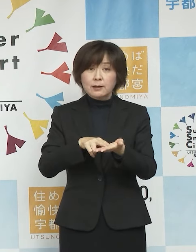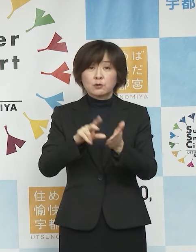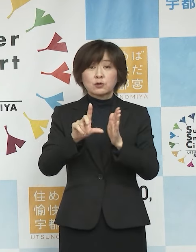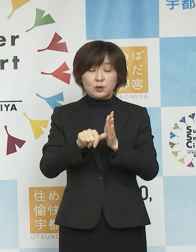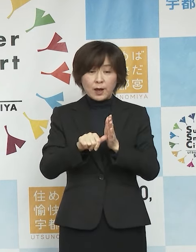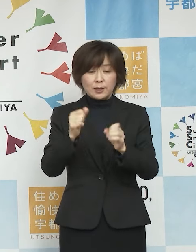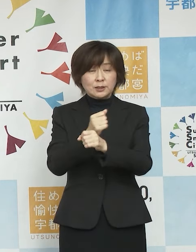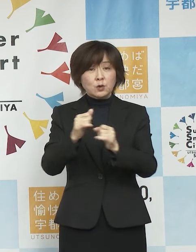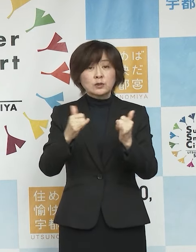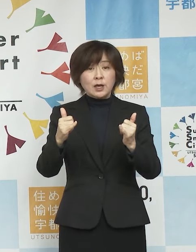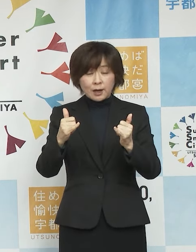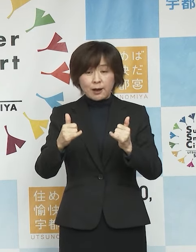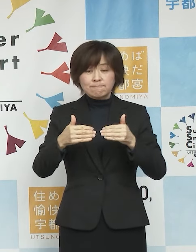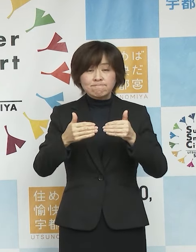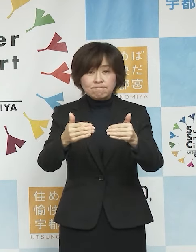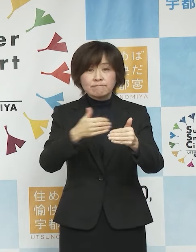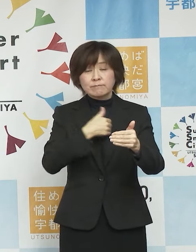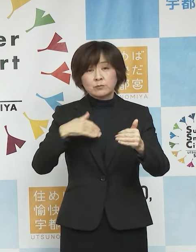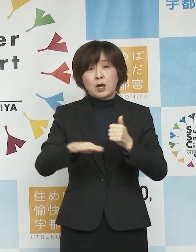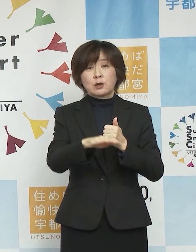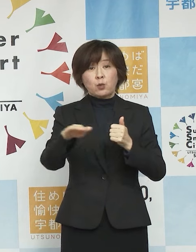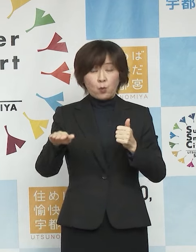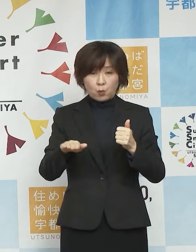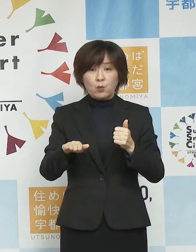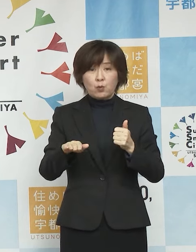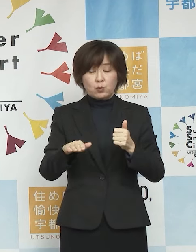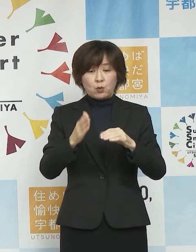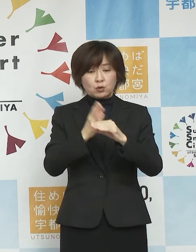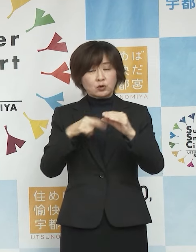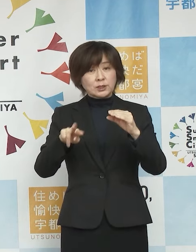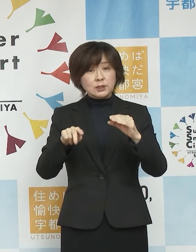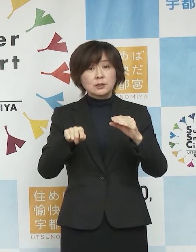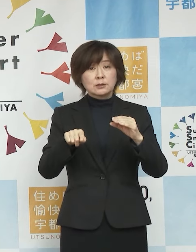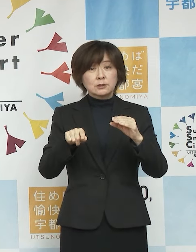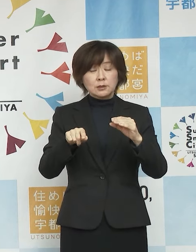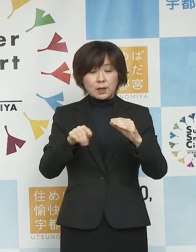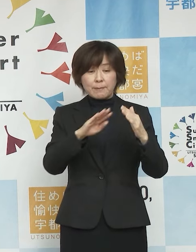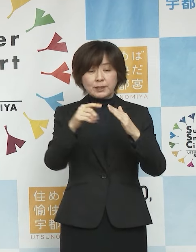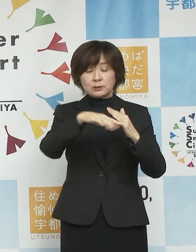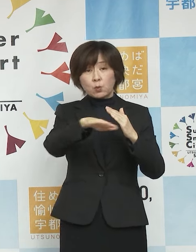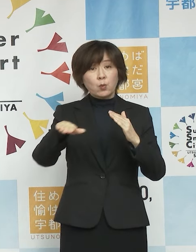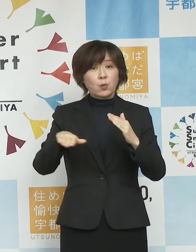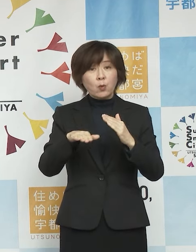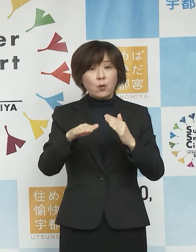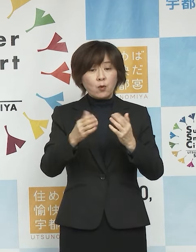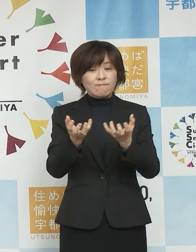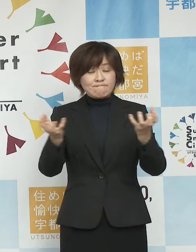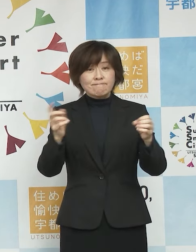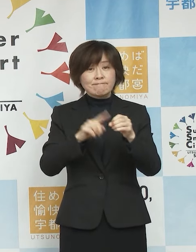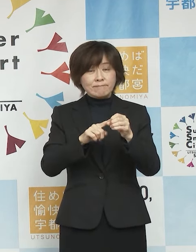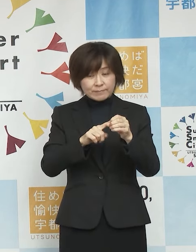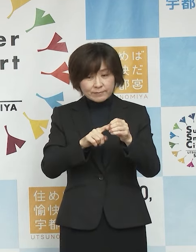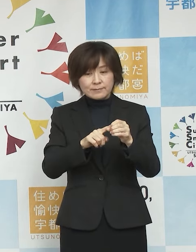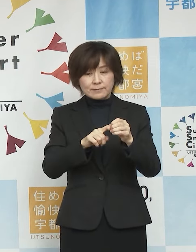が進出しやすい環境と、中心的な町中の活性化に役立ってい